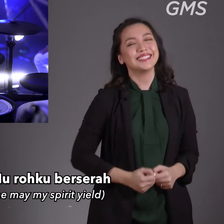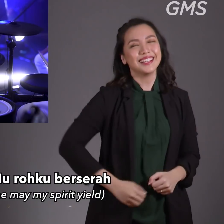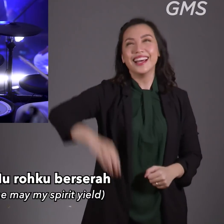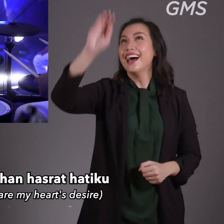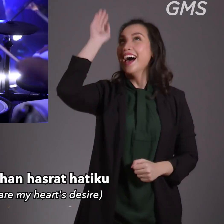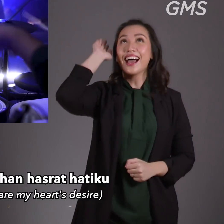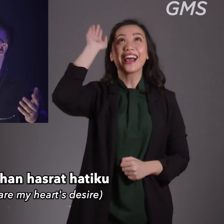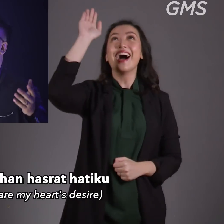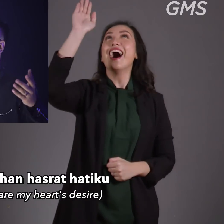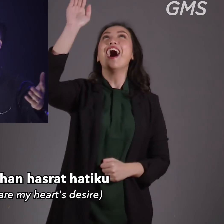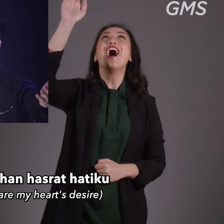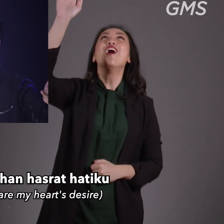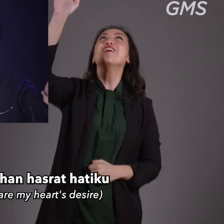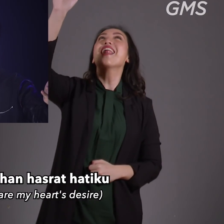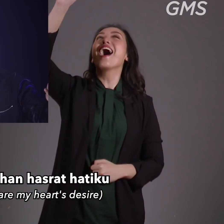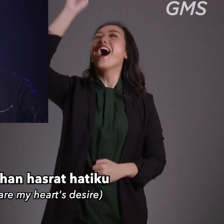berserah.